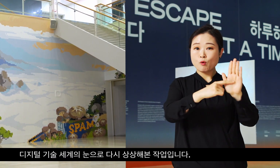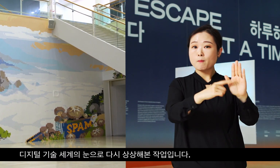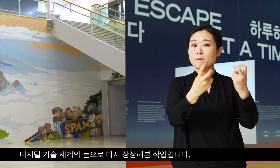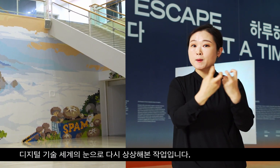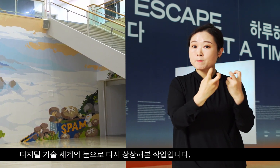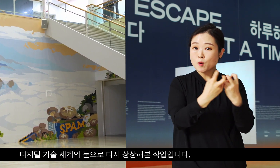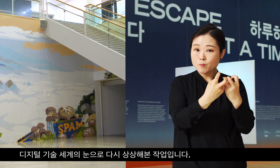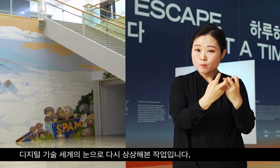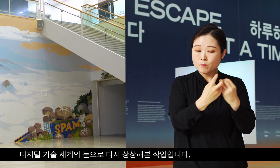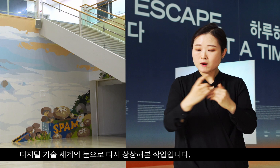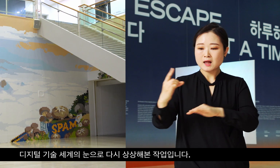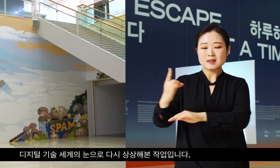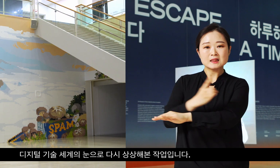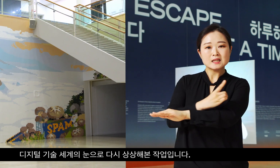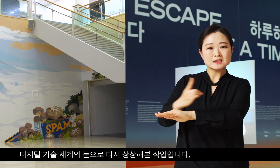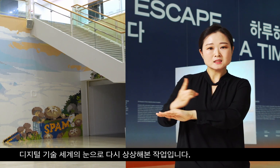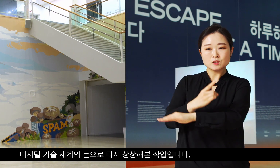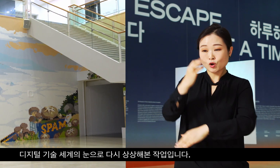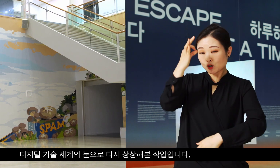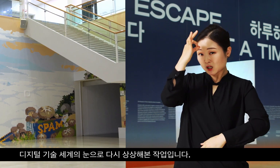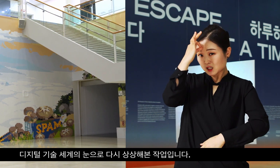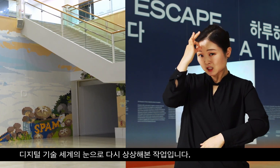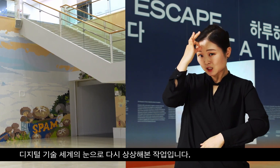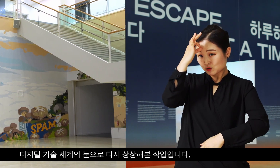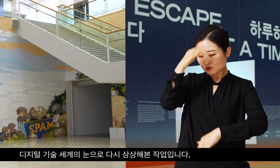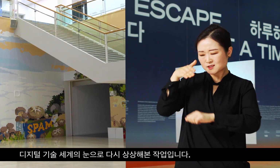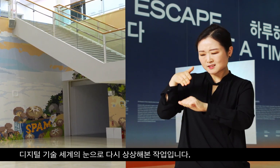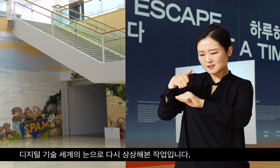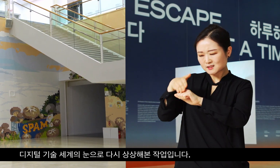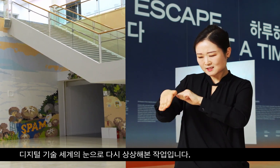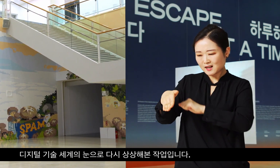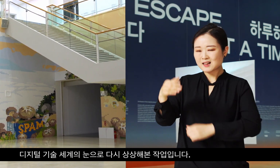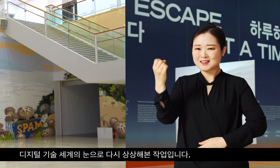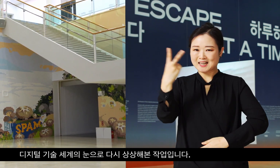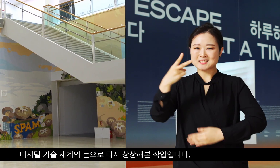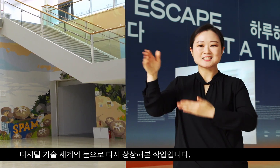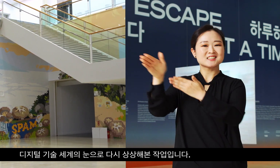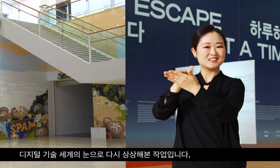디지털 기술 세계의 눈으로 다시 상상해 본 작업입니다.